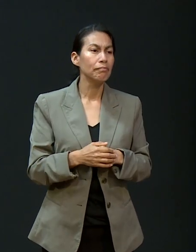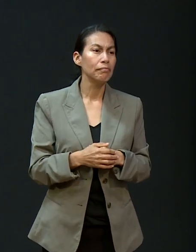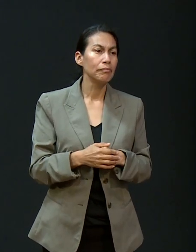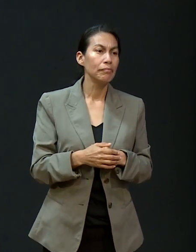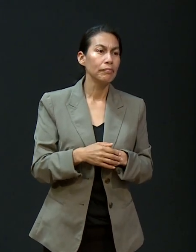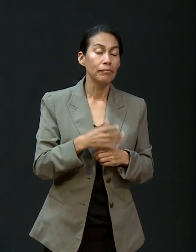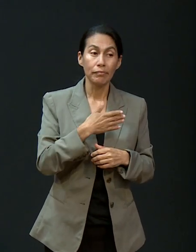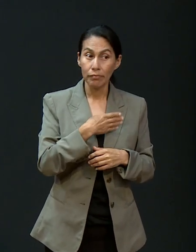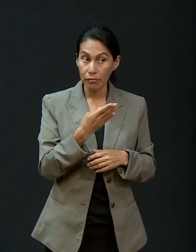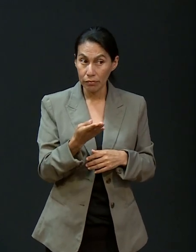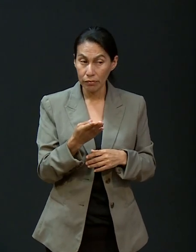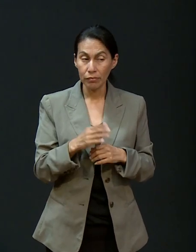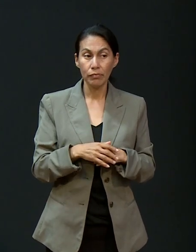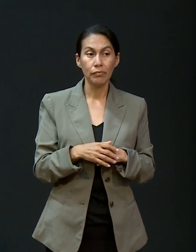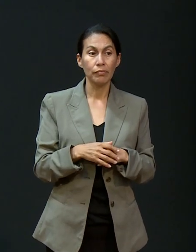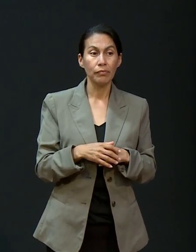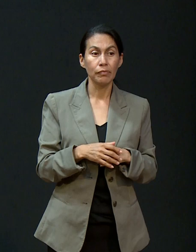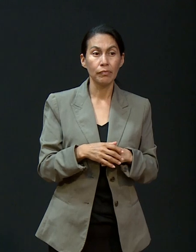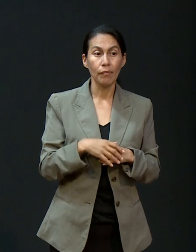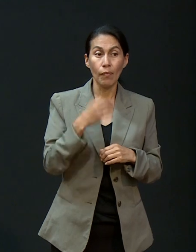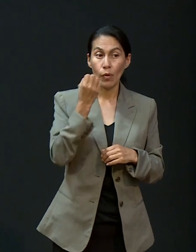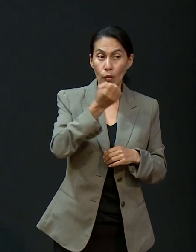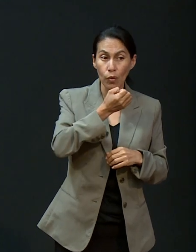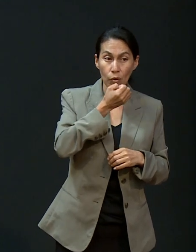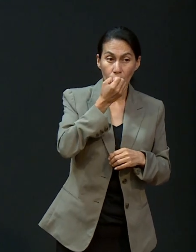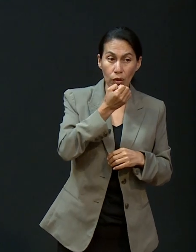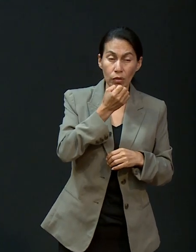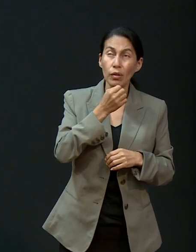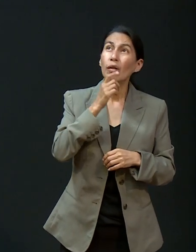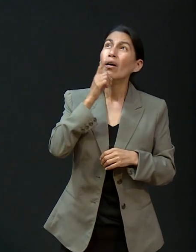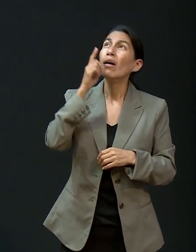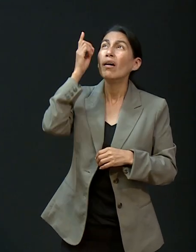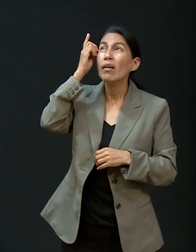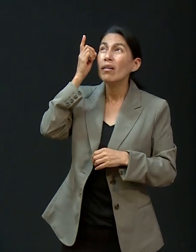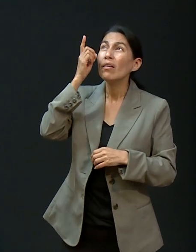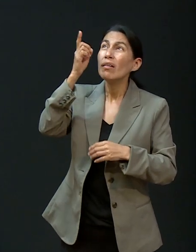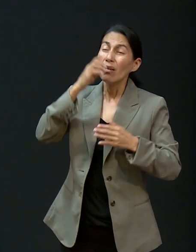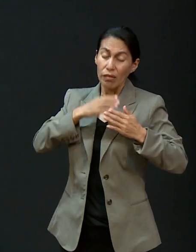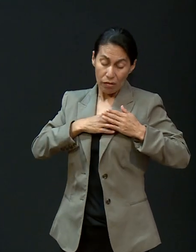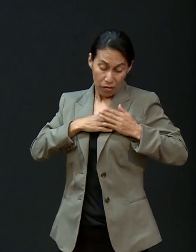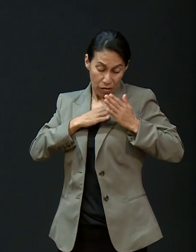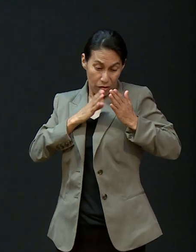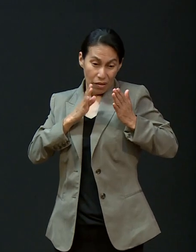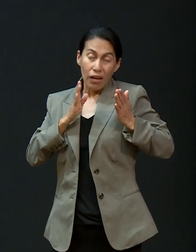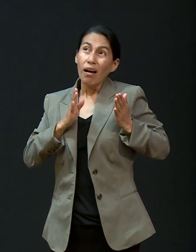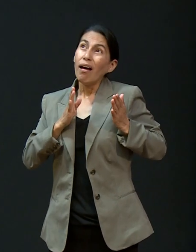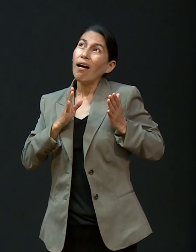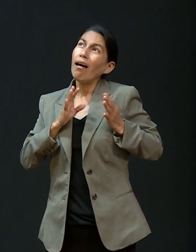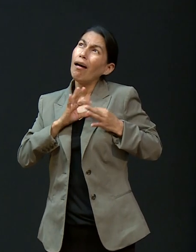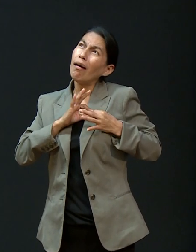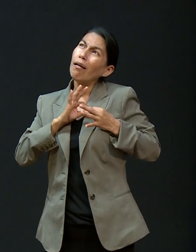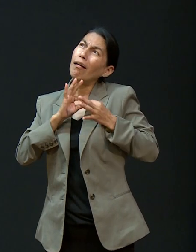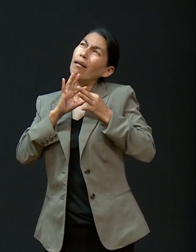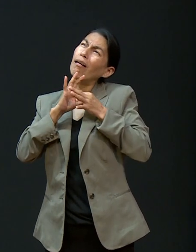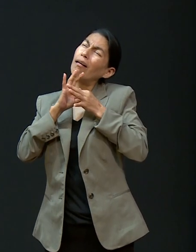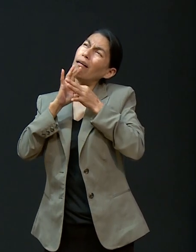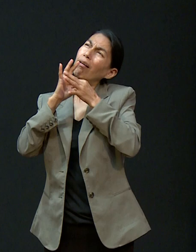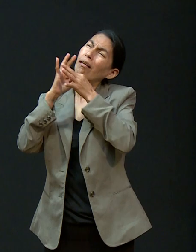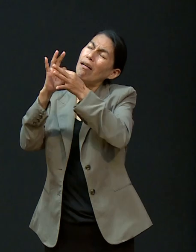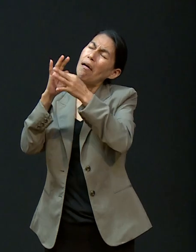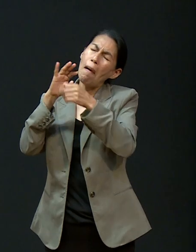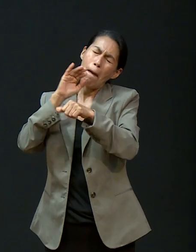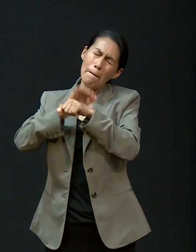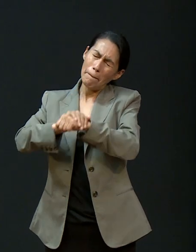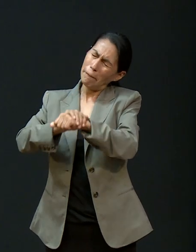es el acto de abrir nuestro corazón a Dios como a un